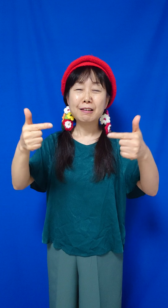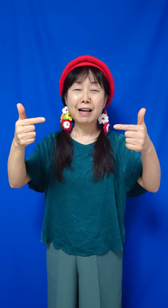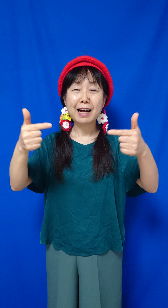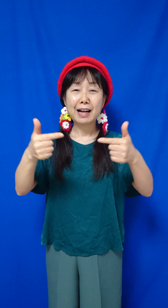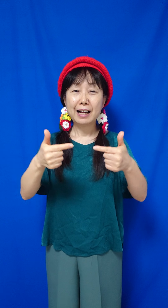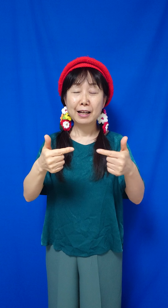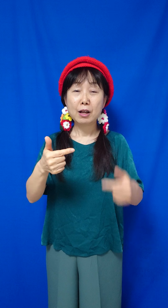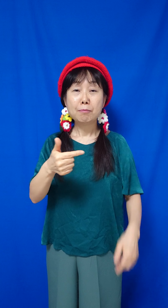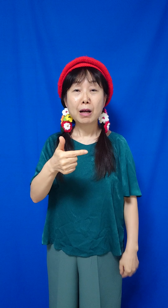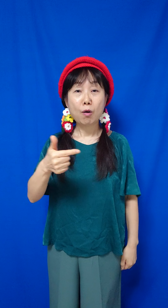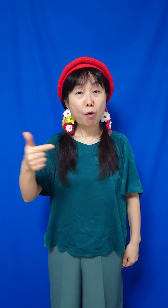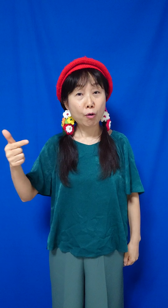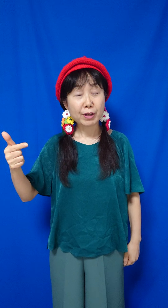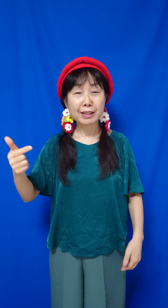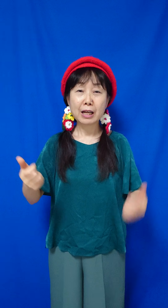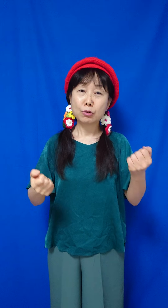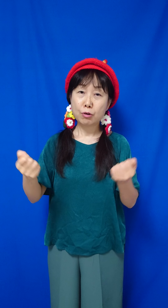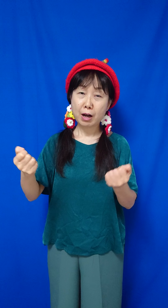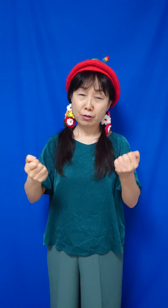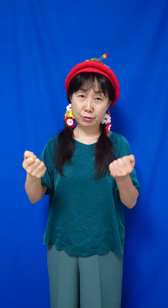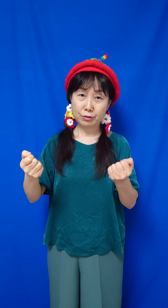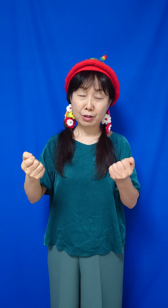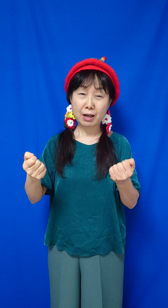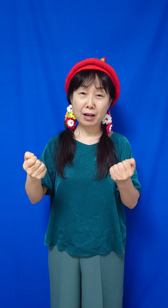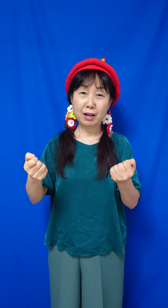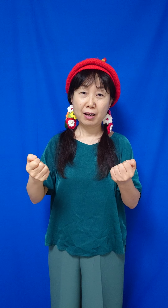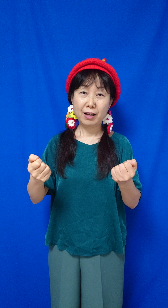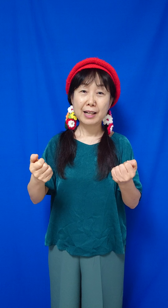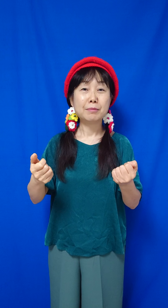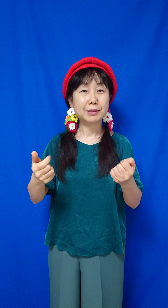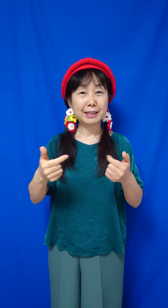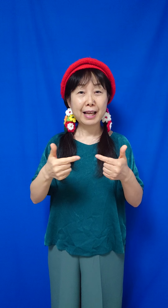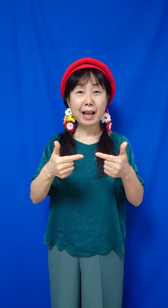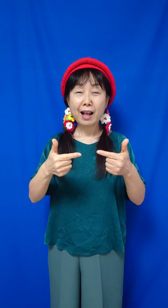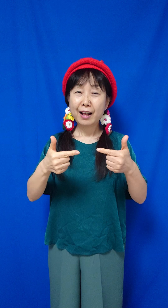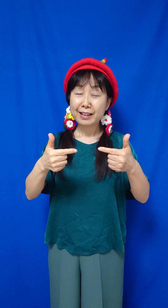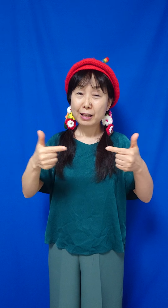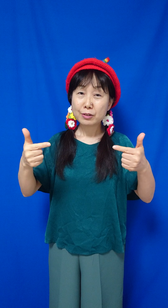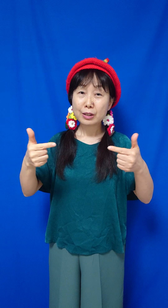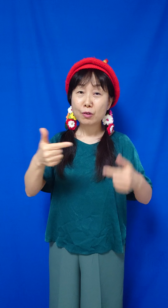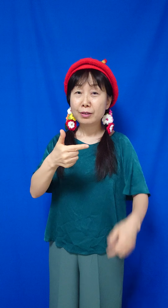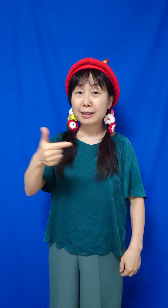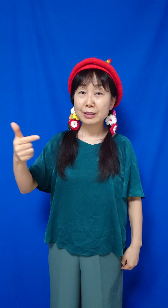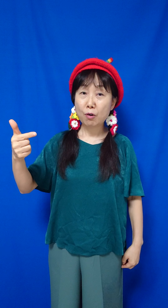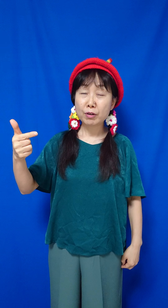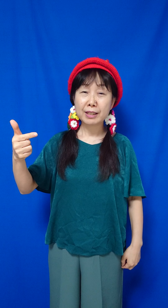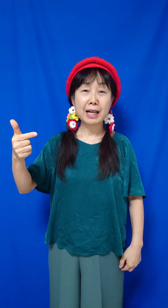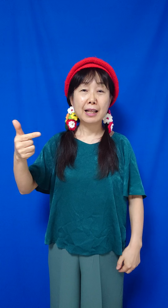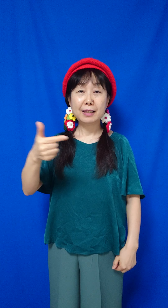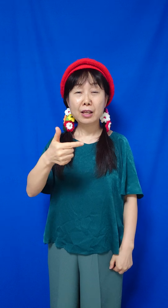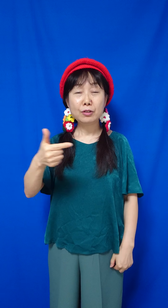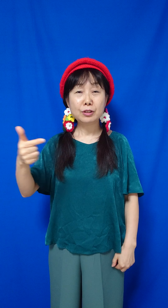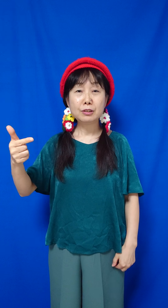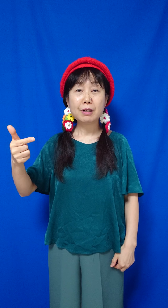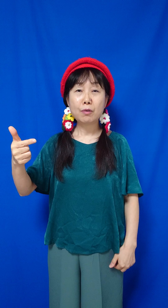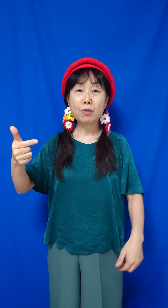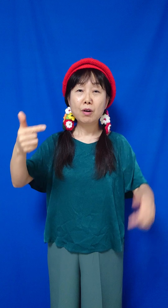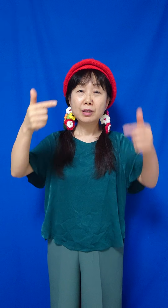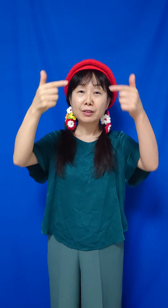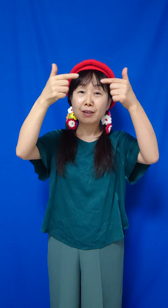は、まあ、大きなトラックとかありましたね。でそれと同じ大きだっていう手話をちょ